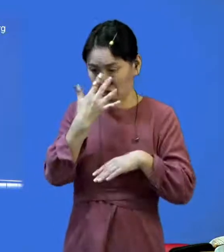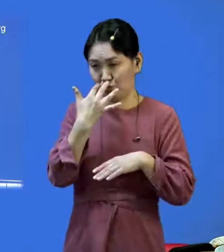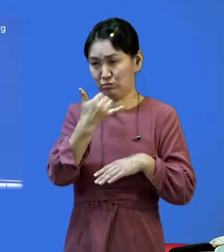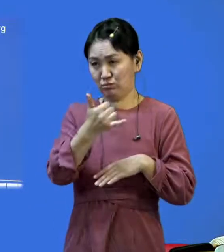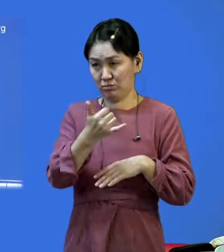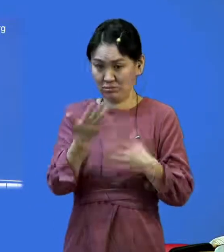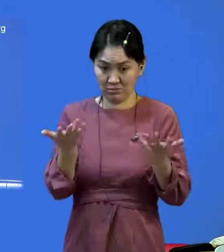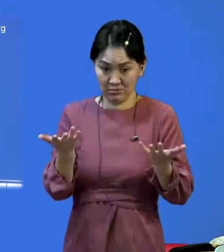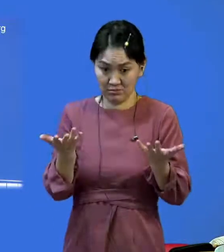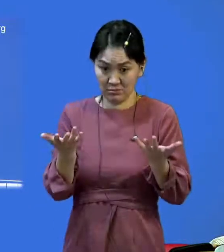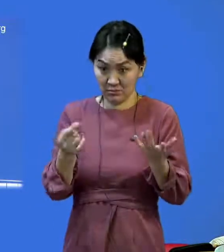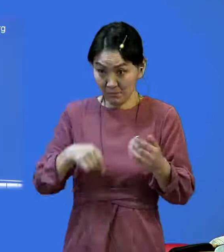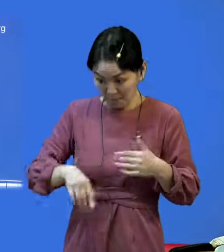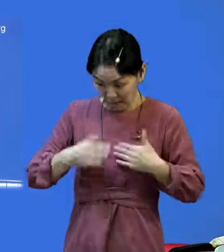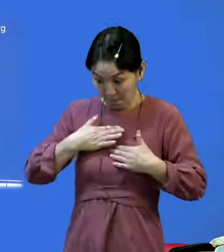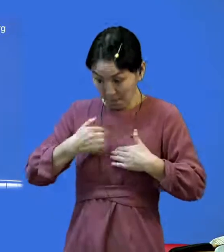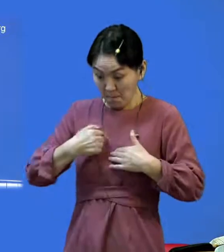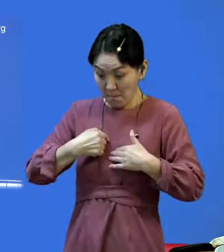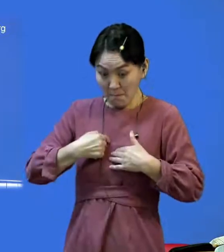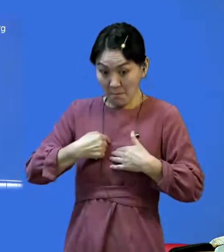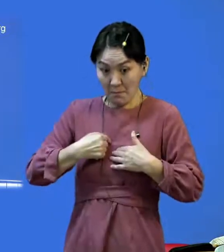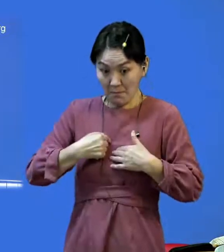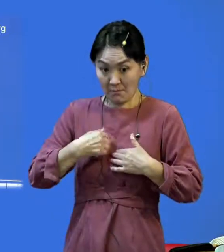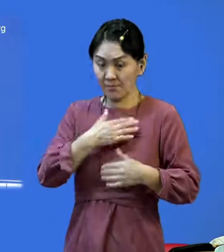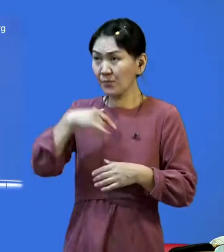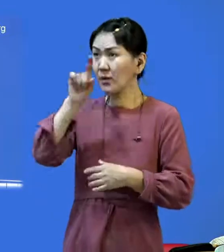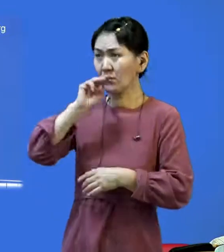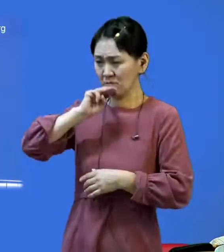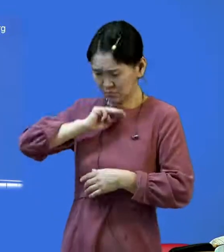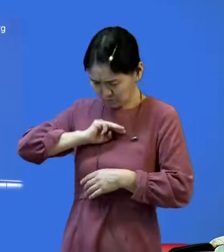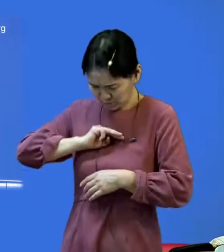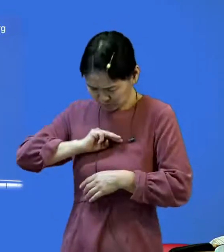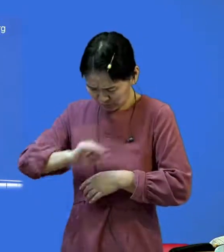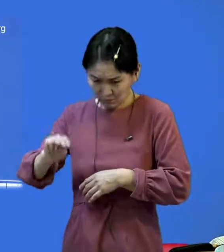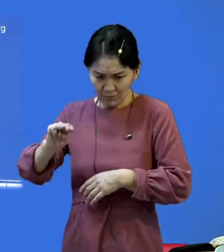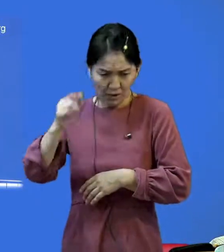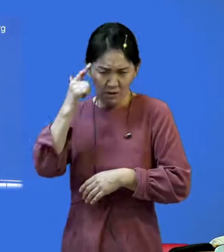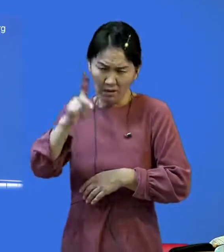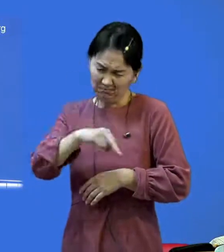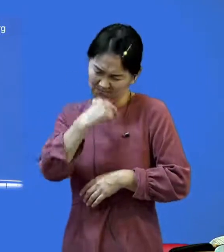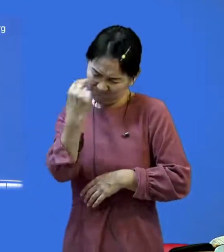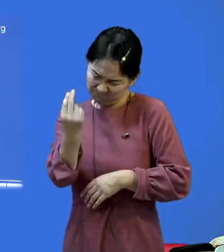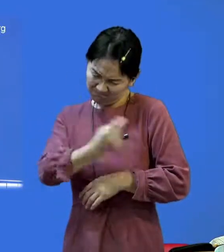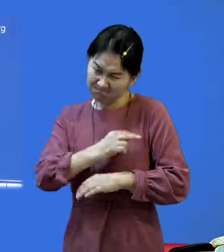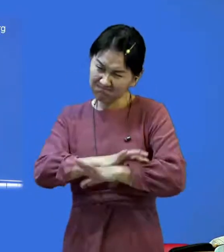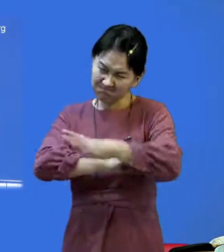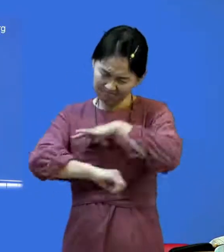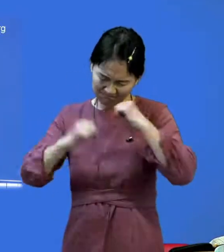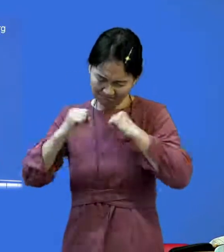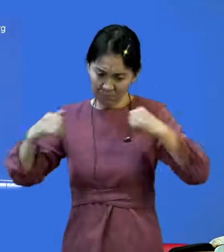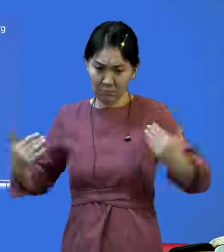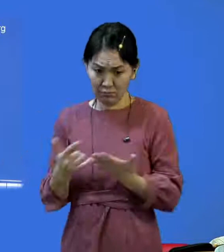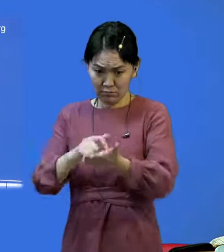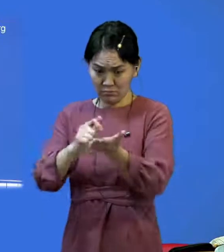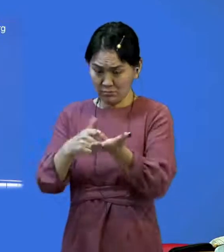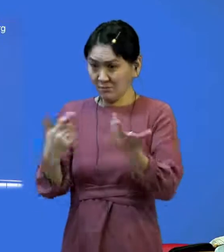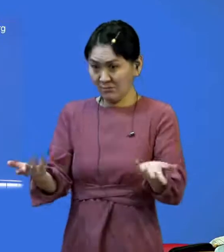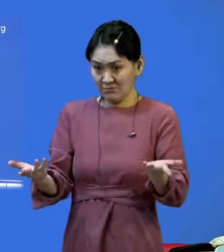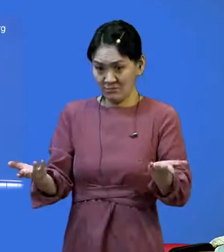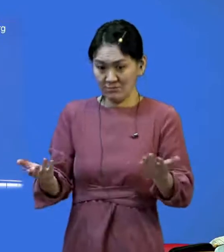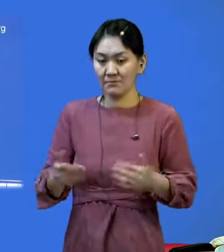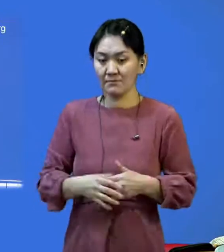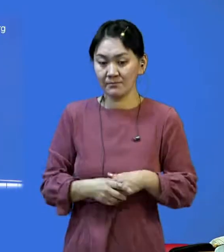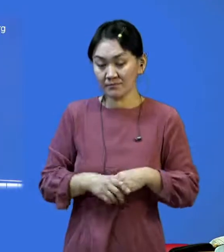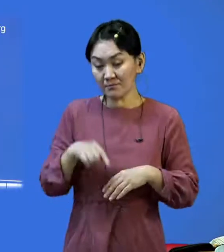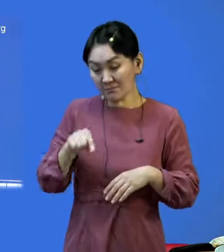Миний амьд байх хугацаанд эсний төлөө тийм ээ нэг зоригтойгоор амьдарчих хэрэгтэй юм байгаа үст.